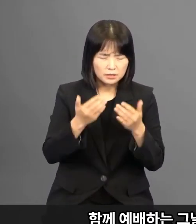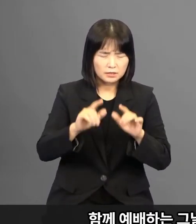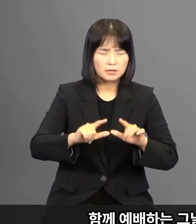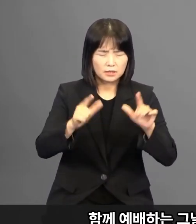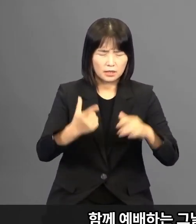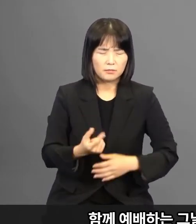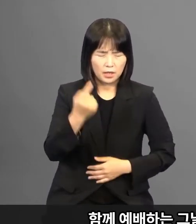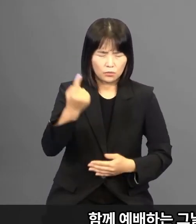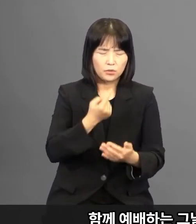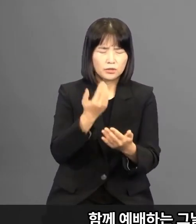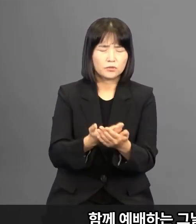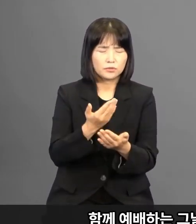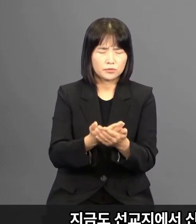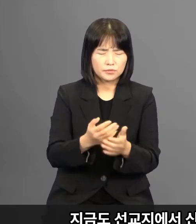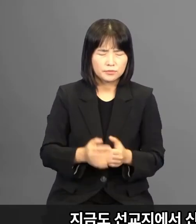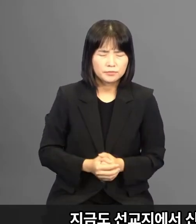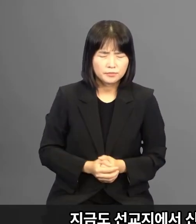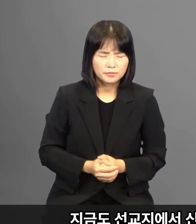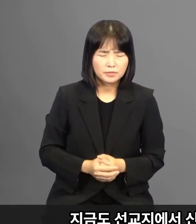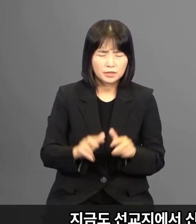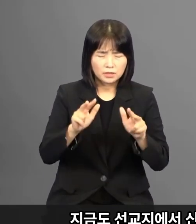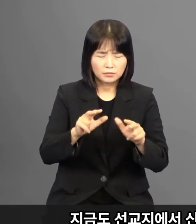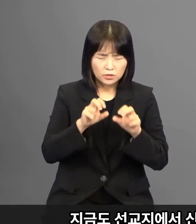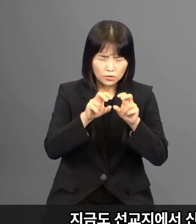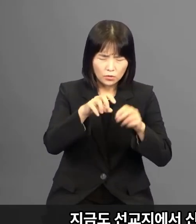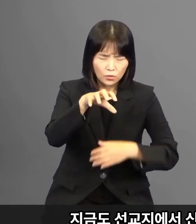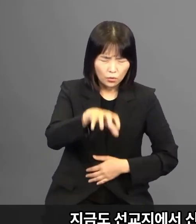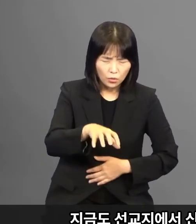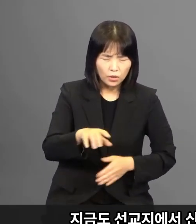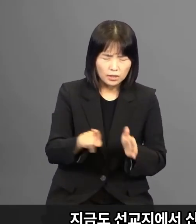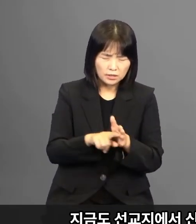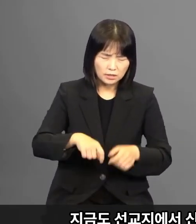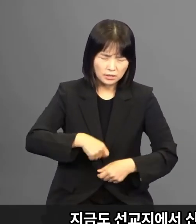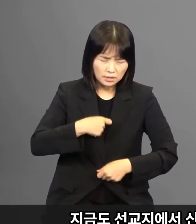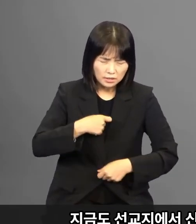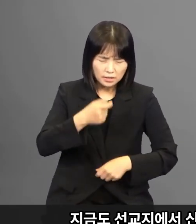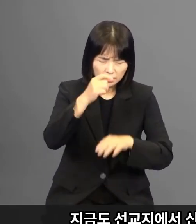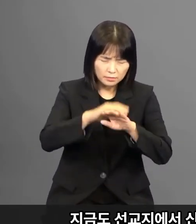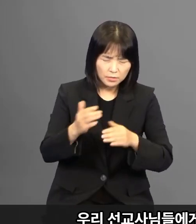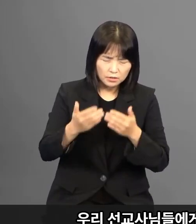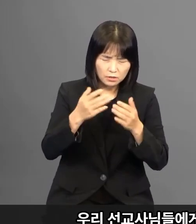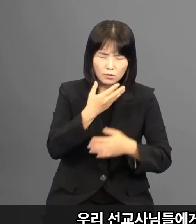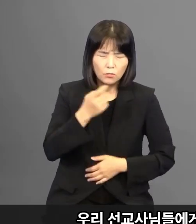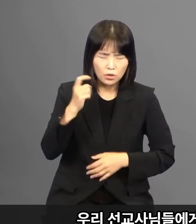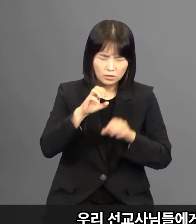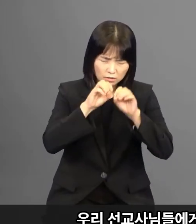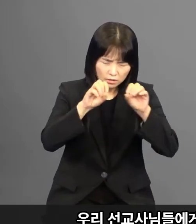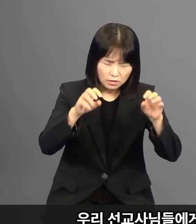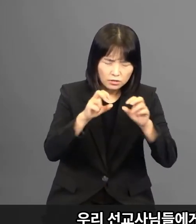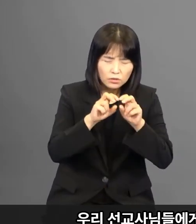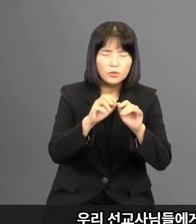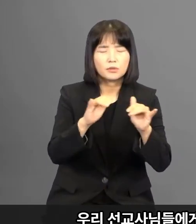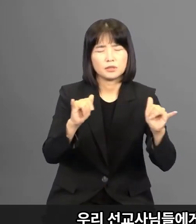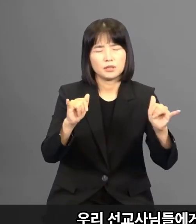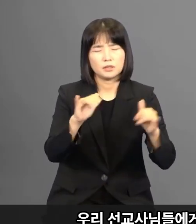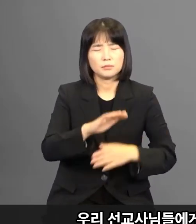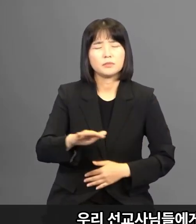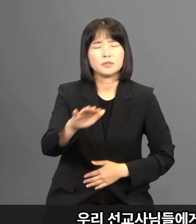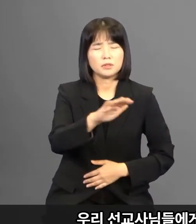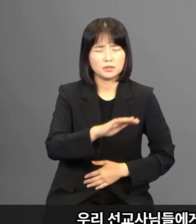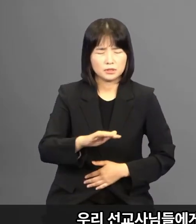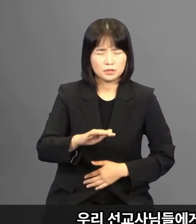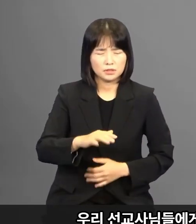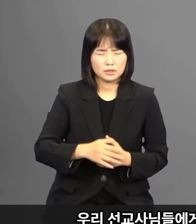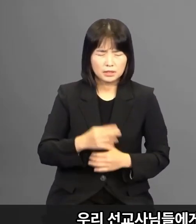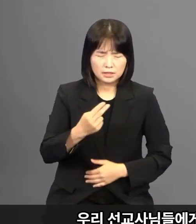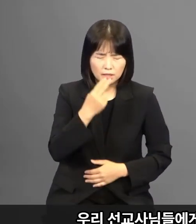오게 하여 주시옵소서. 지금도 선교지에서 신실하게 예배하며 복음을 증거하는 우리 선교사님들에게 저의